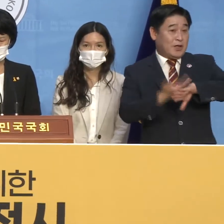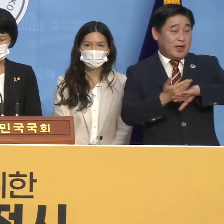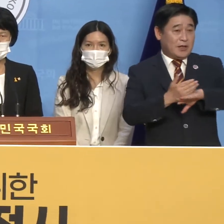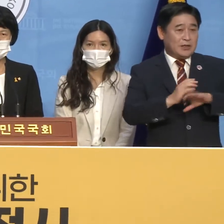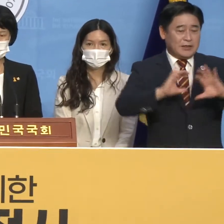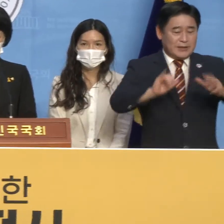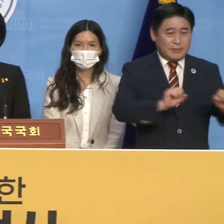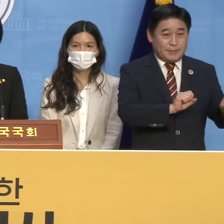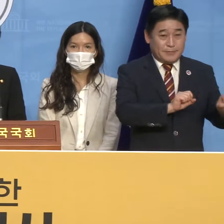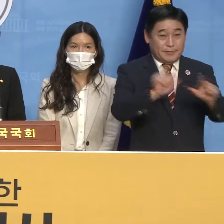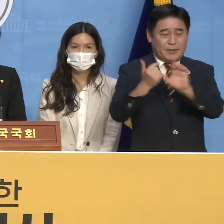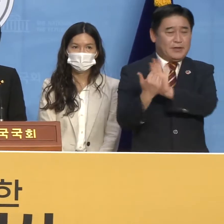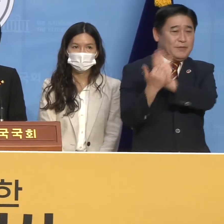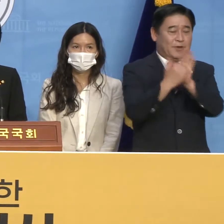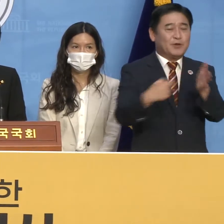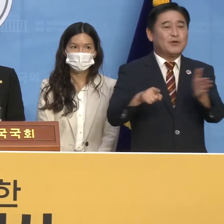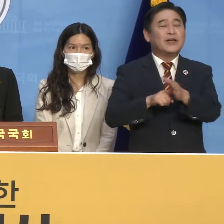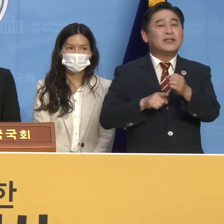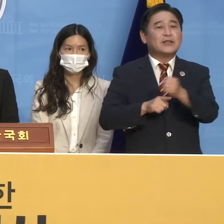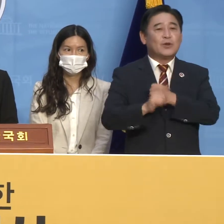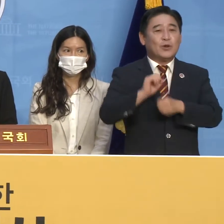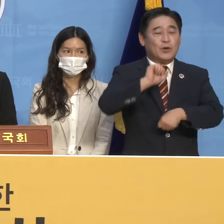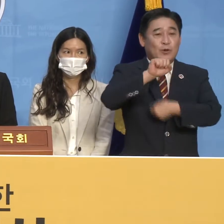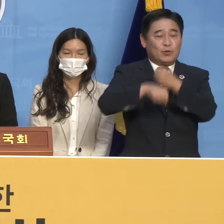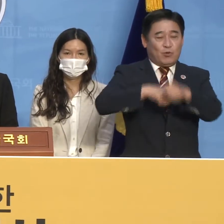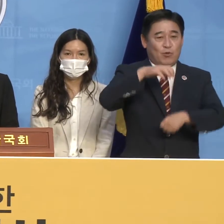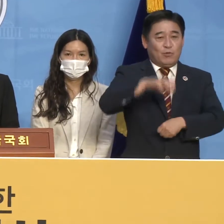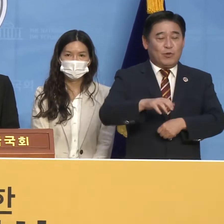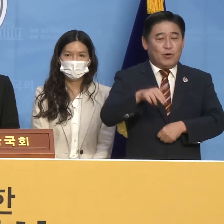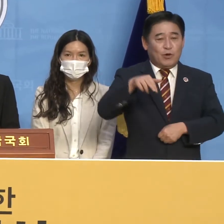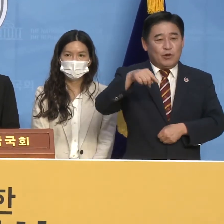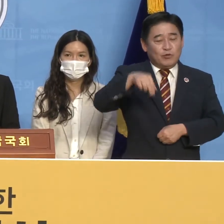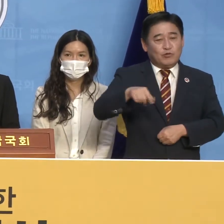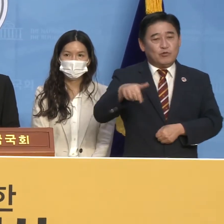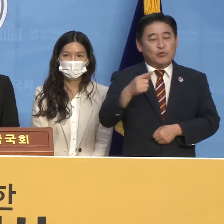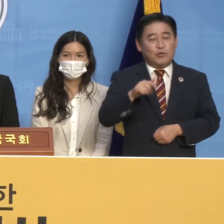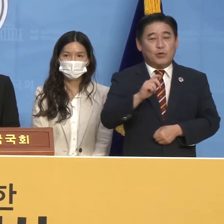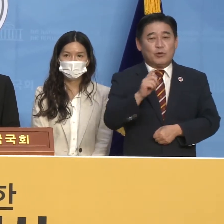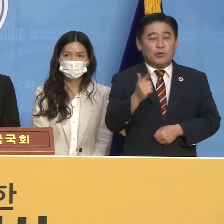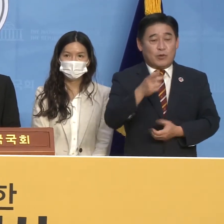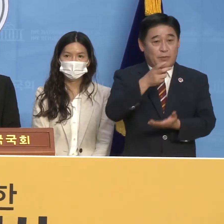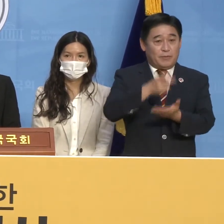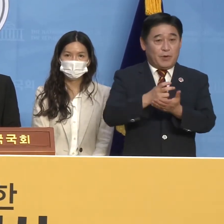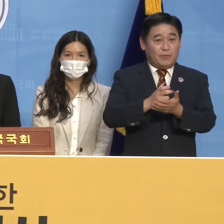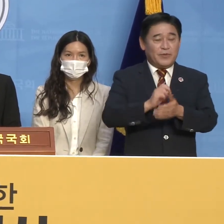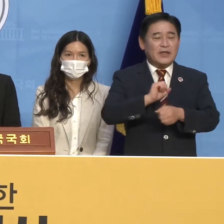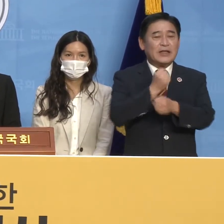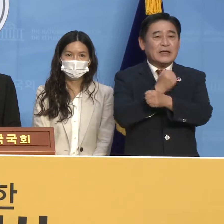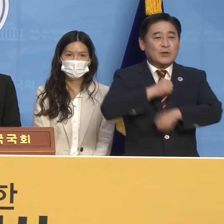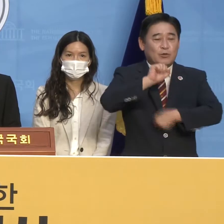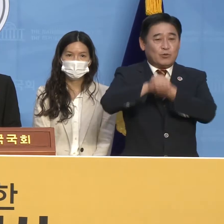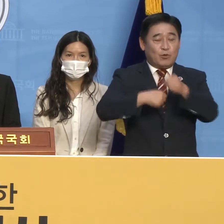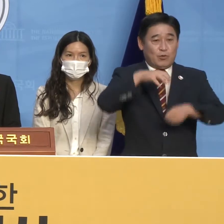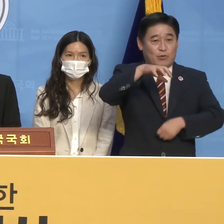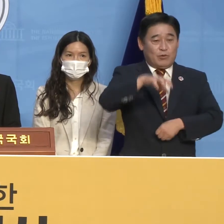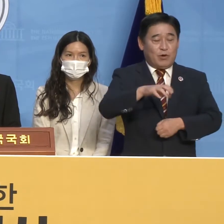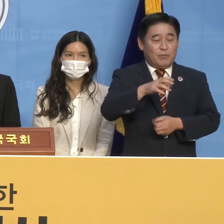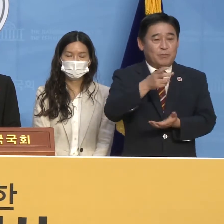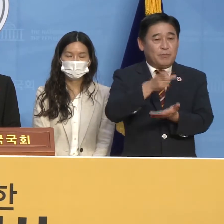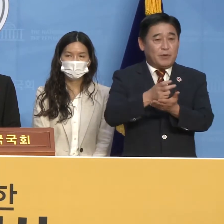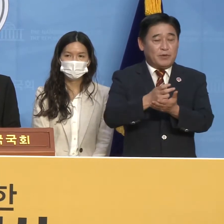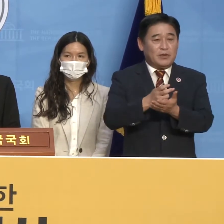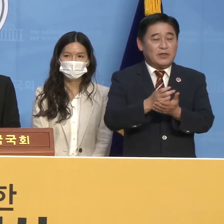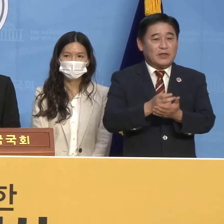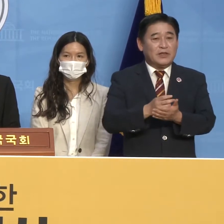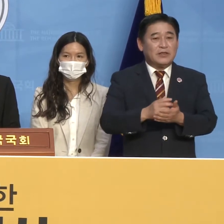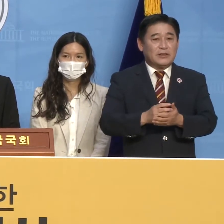방지를 위한 취지로 동물원 수족관법과 야생생물법을 입법 발의하여 야생동물 전시